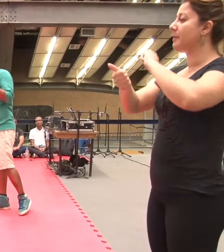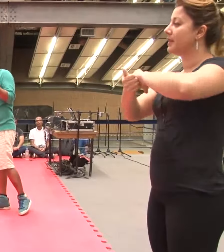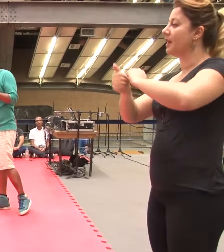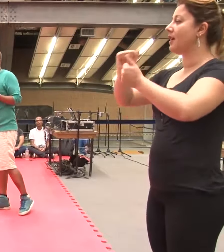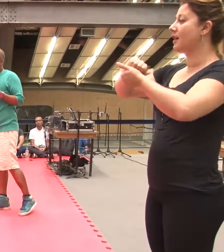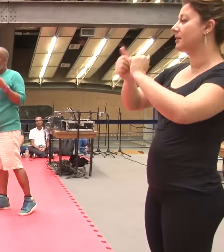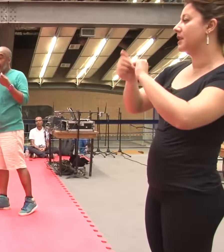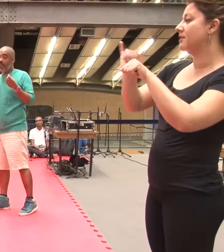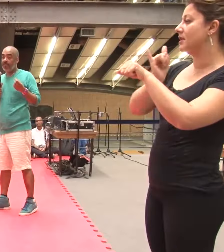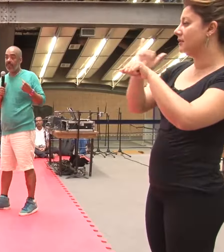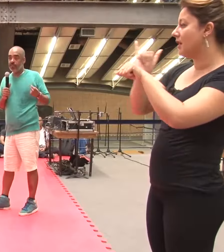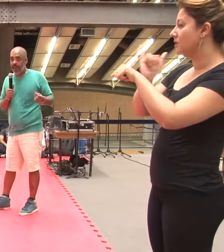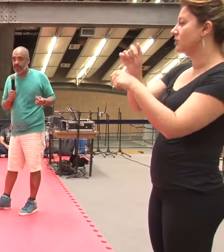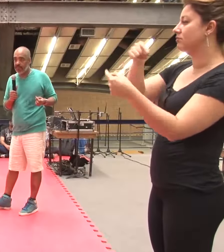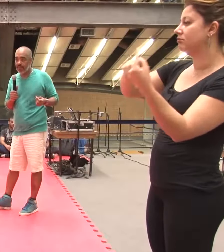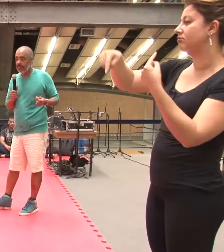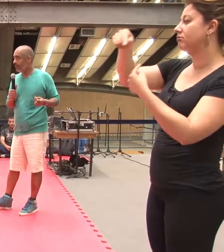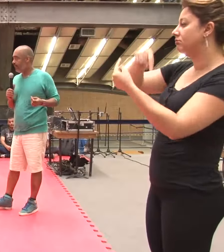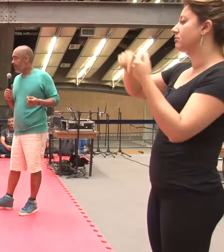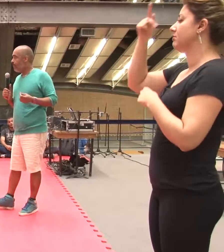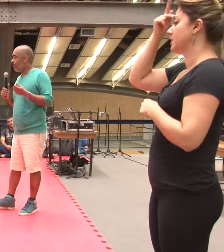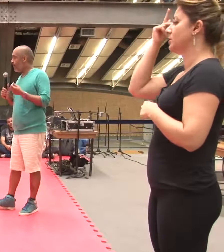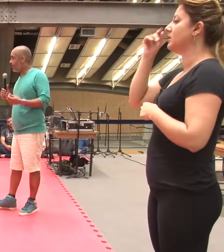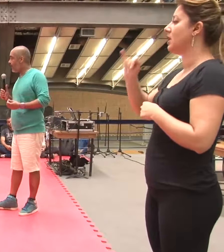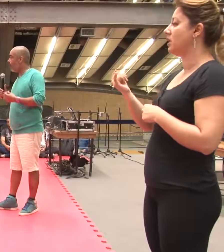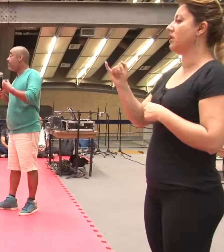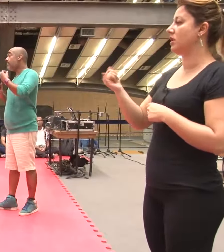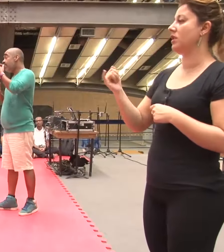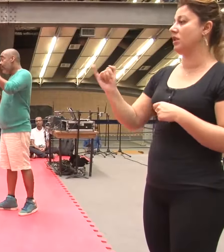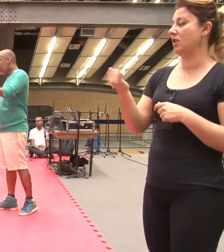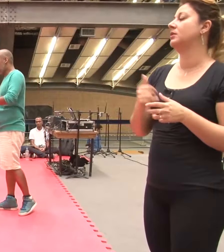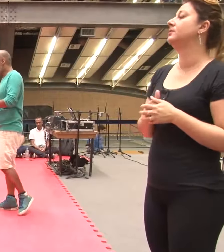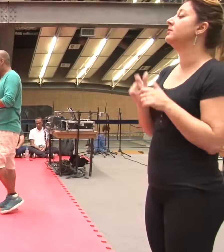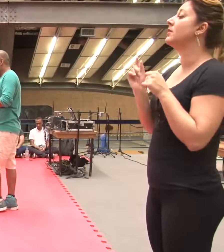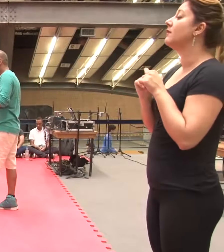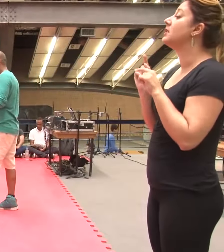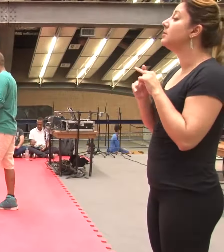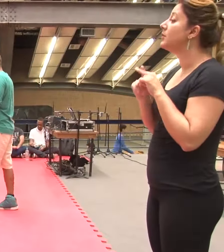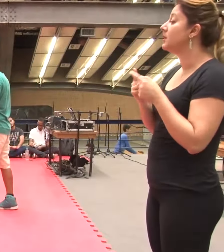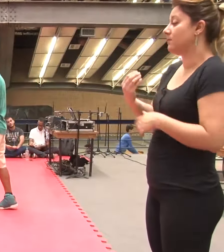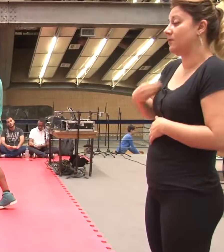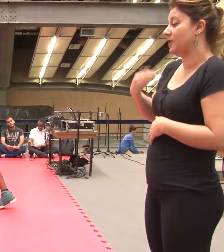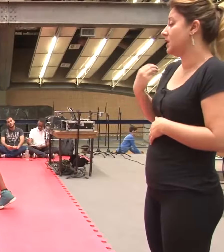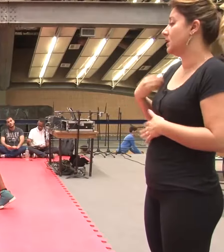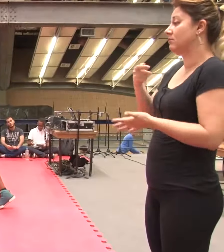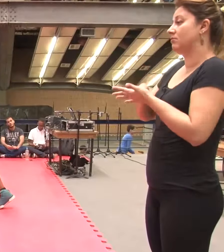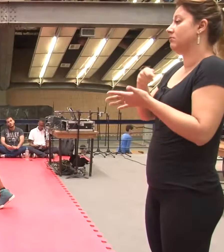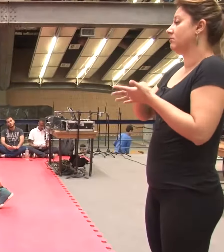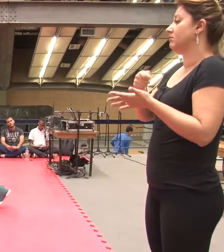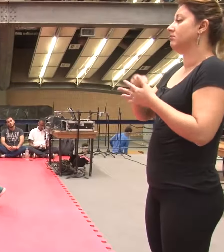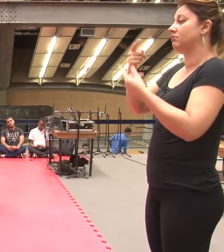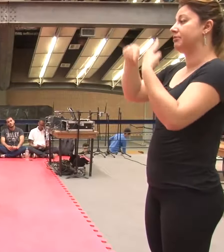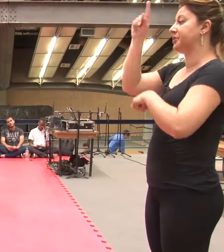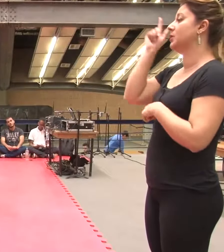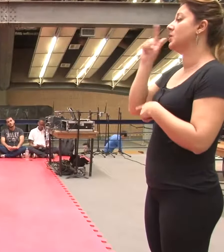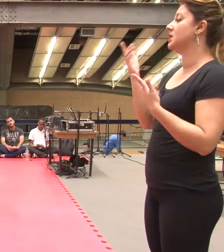faz, claro e evidentemente, por uma questão de urgência. Na